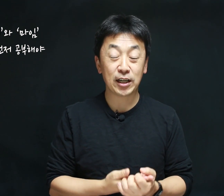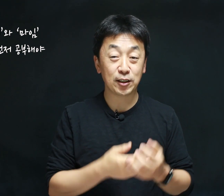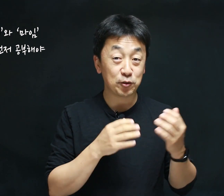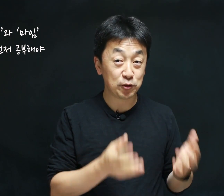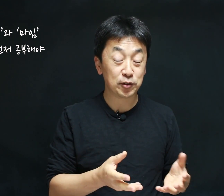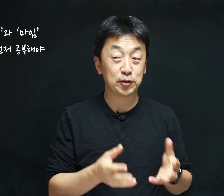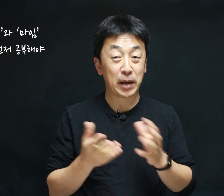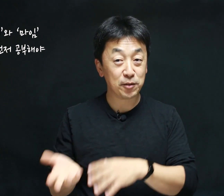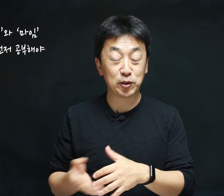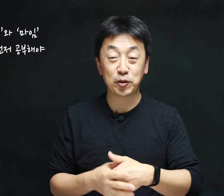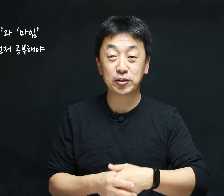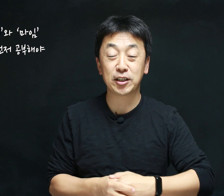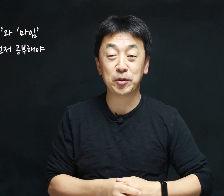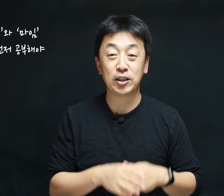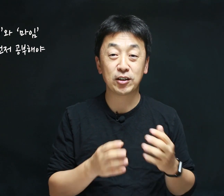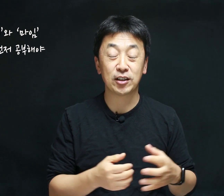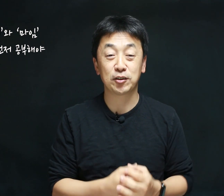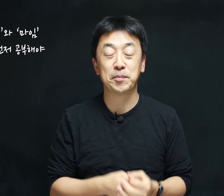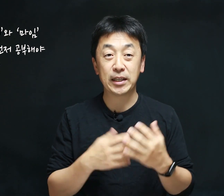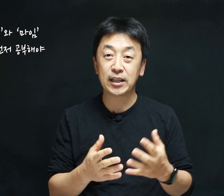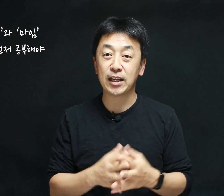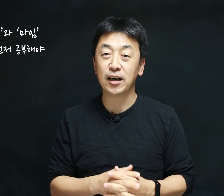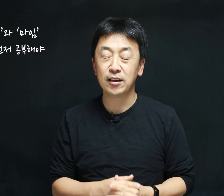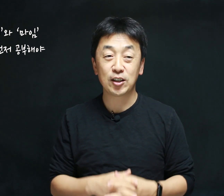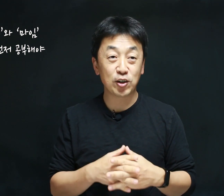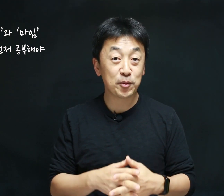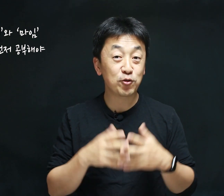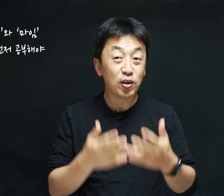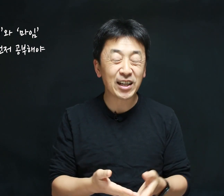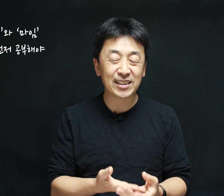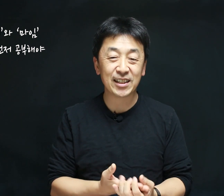농식수화랑 마임을 좀 섞는다면 이렇게 되는 거죠. 만약에 내가 여름에 수영을 갔는데